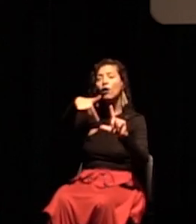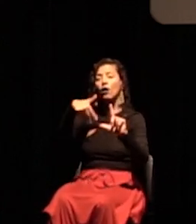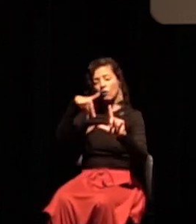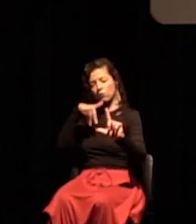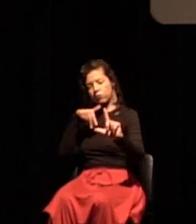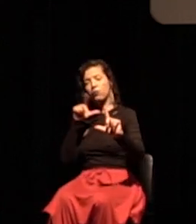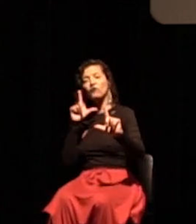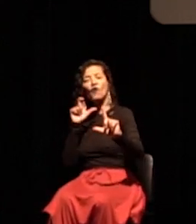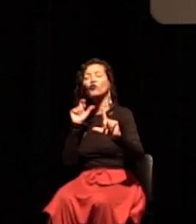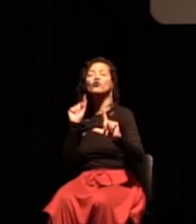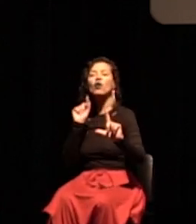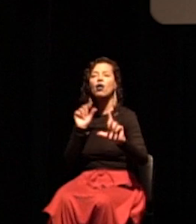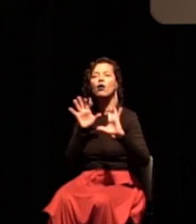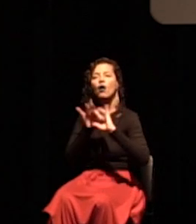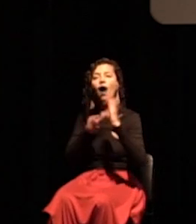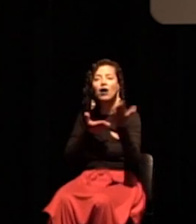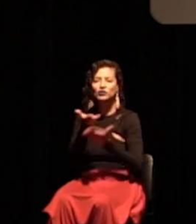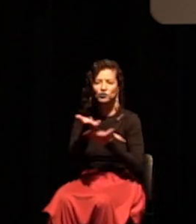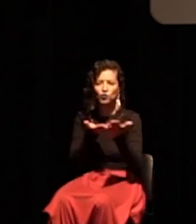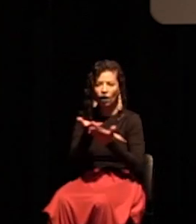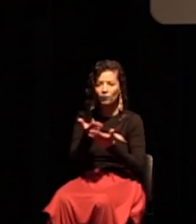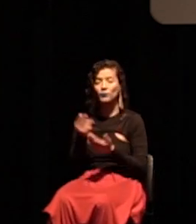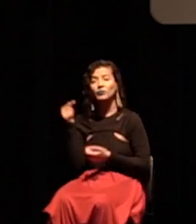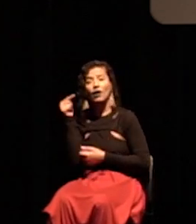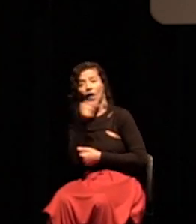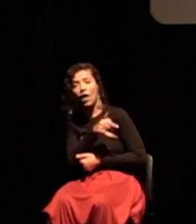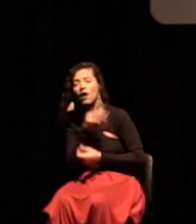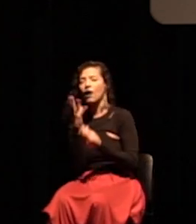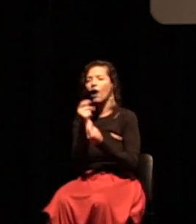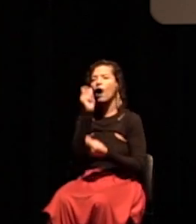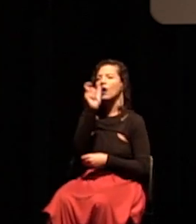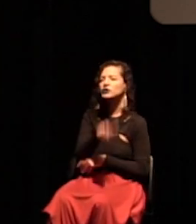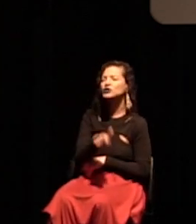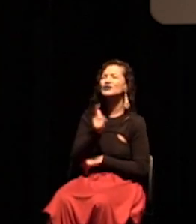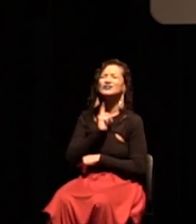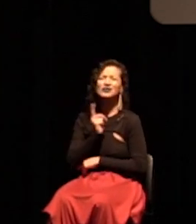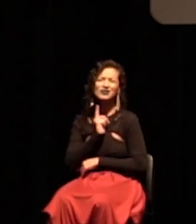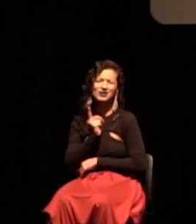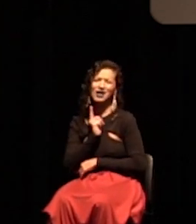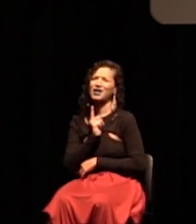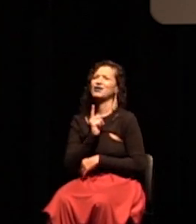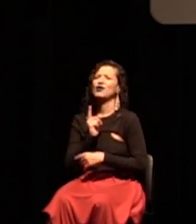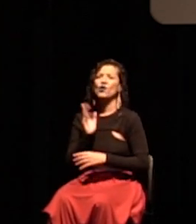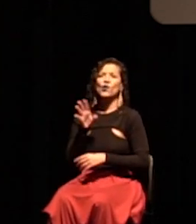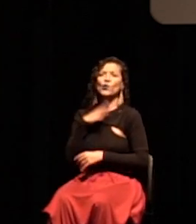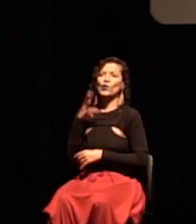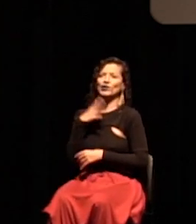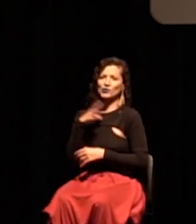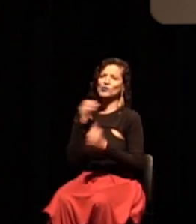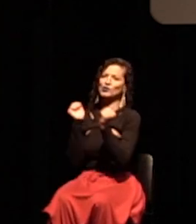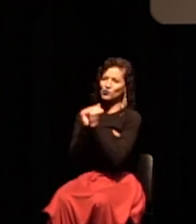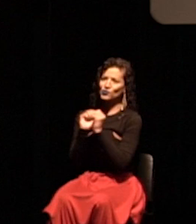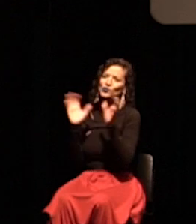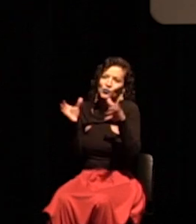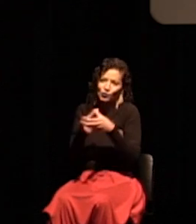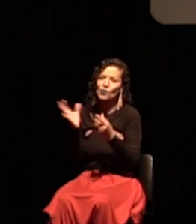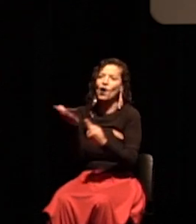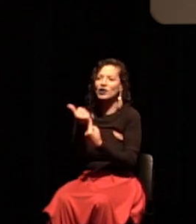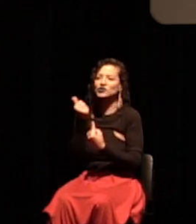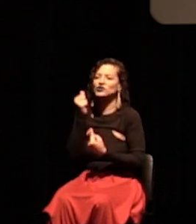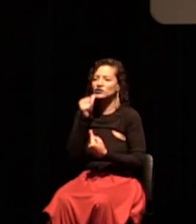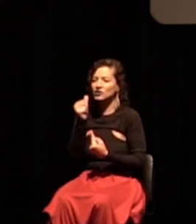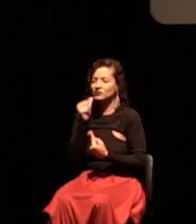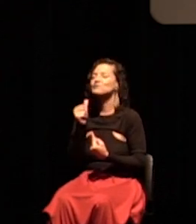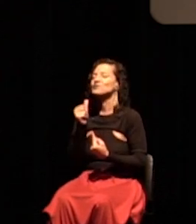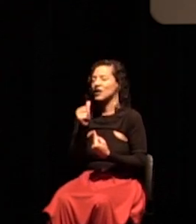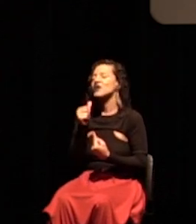mulher. Uma artista mulher que, juntamente com muitas e corajosas artistas mulheres na sua geração,